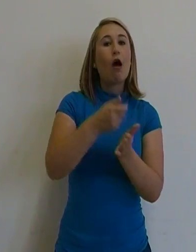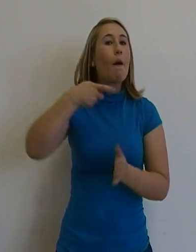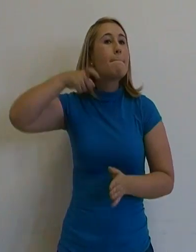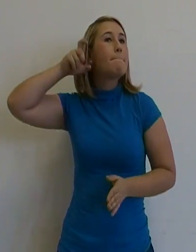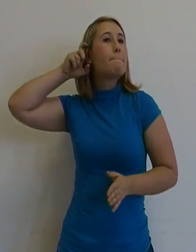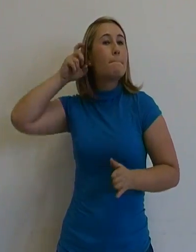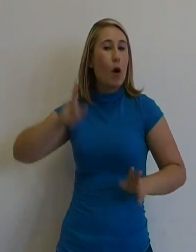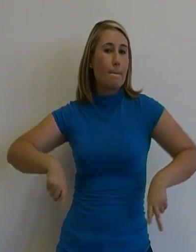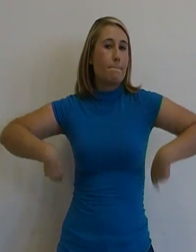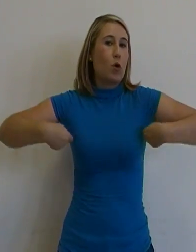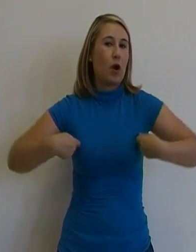Apoyo Económico,